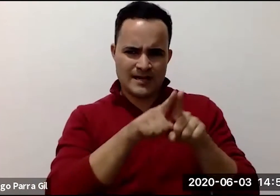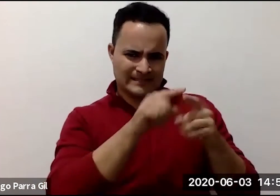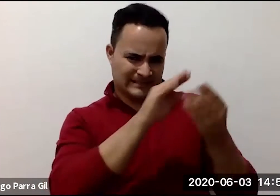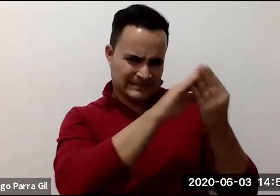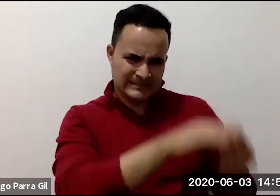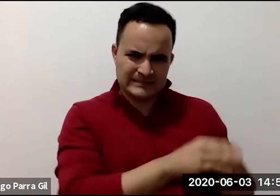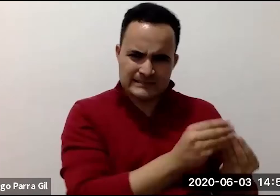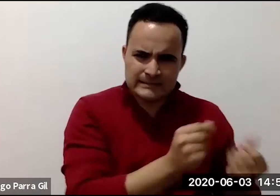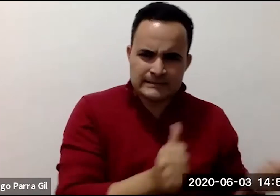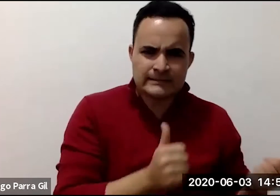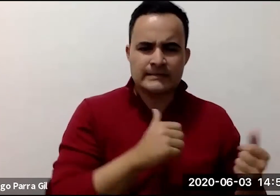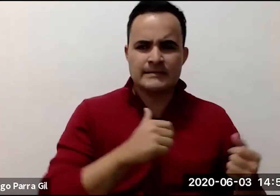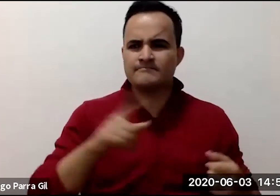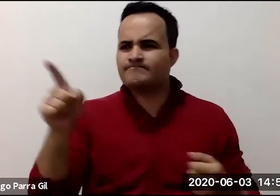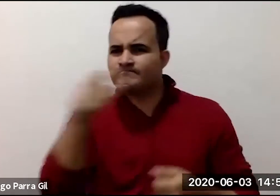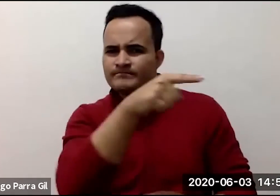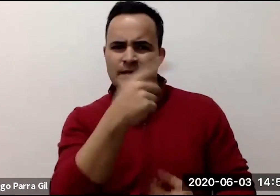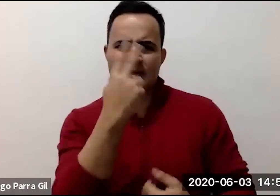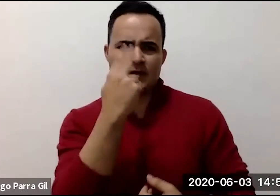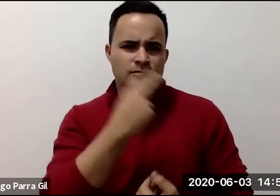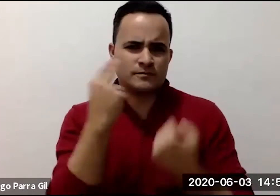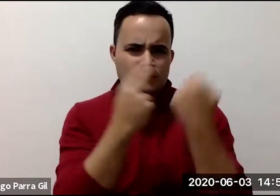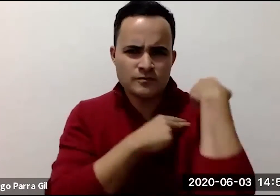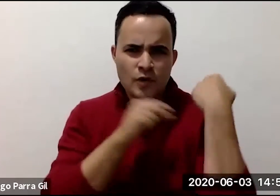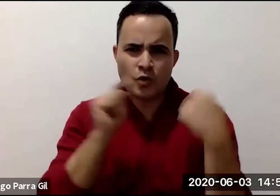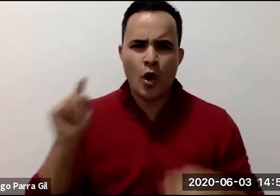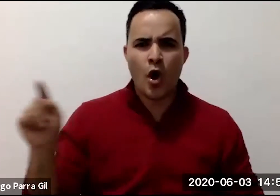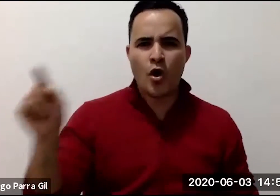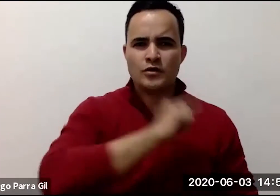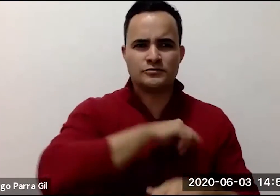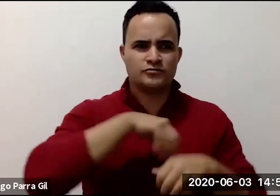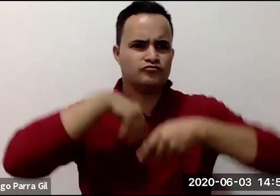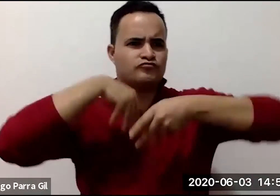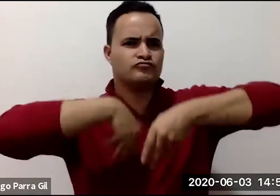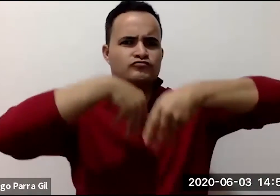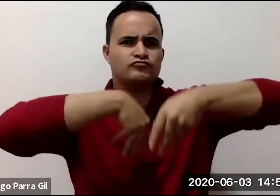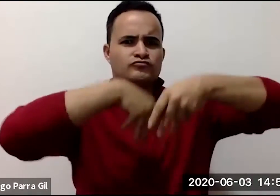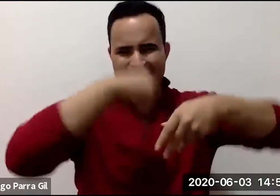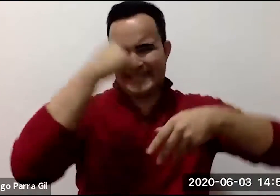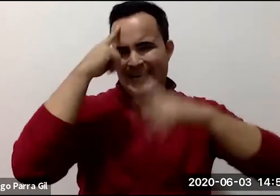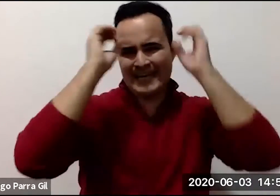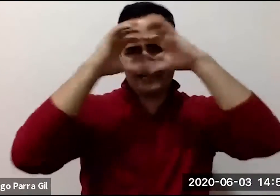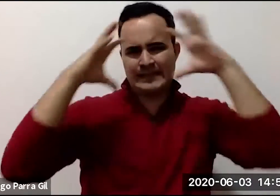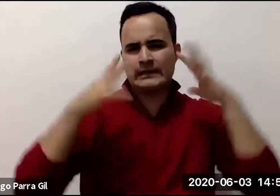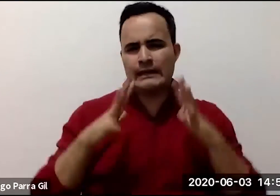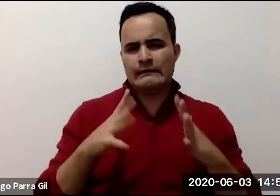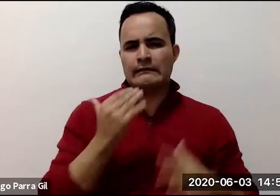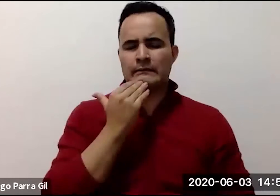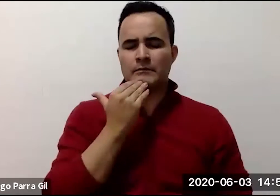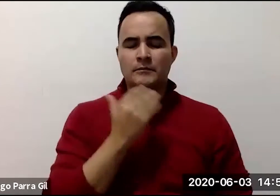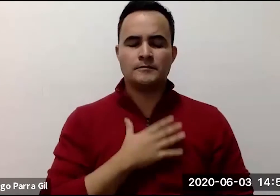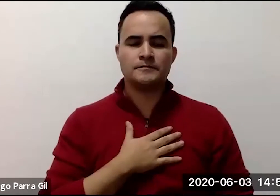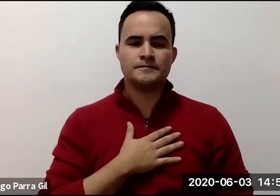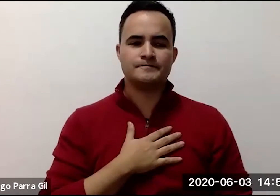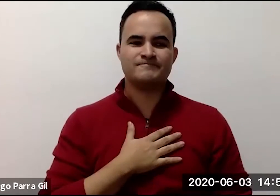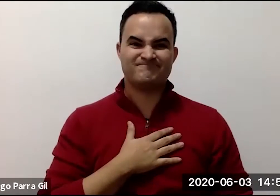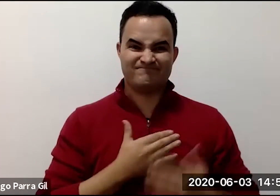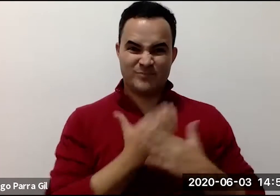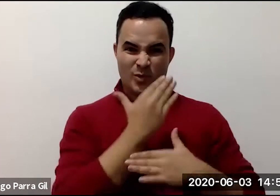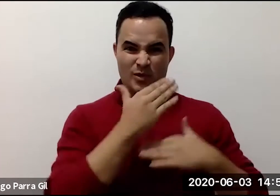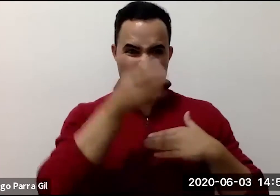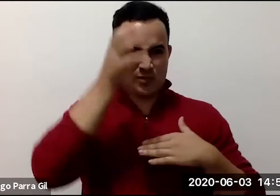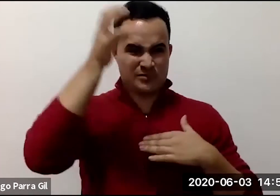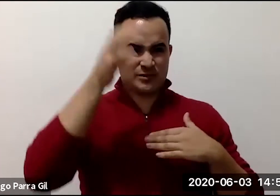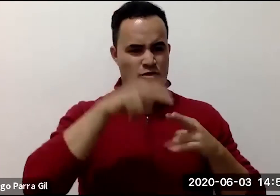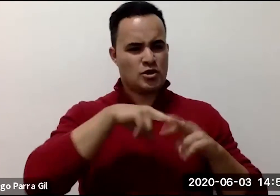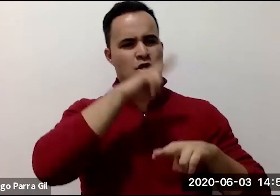nuevo, creo que esto de la nueva normalidad, pues no es algo que se esté dando